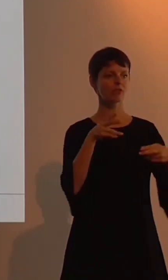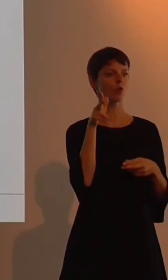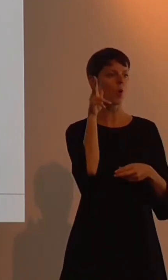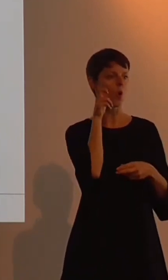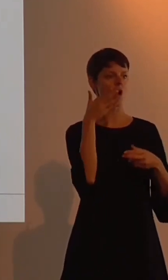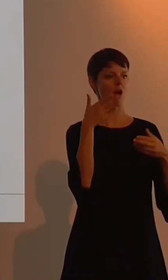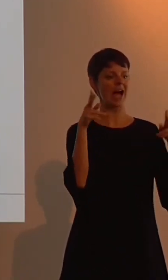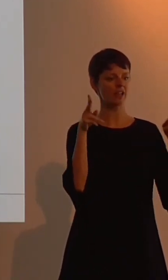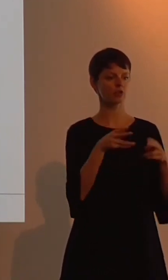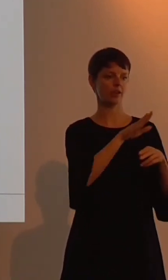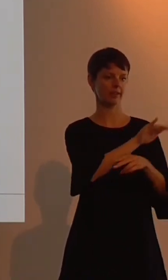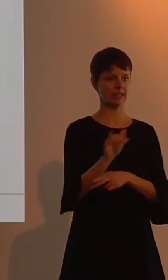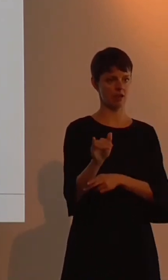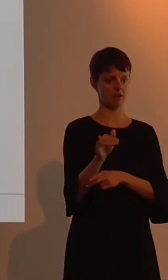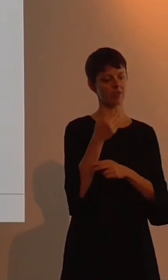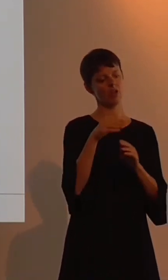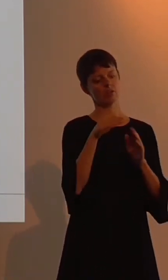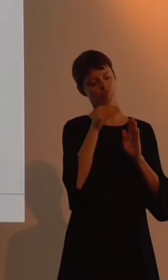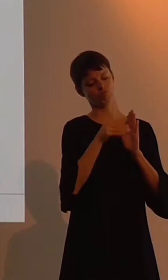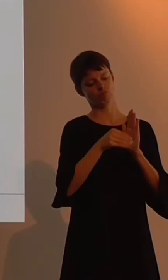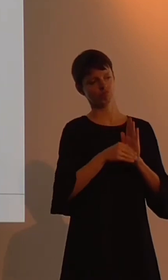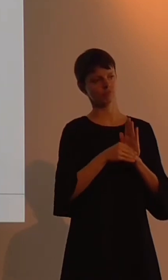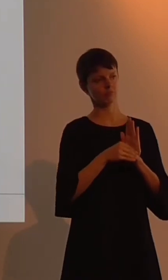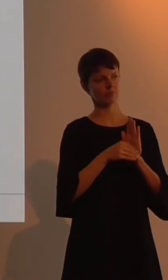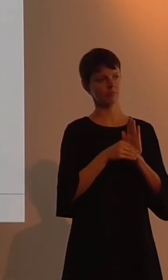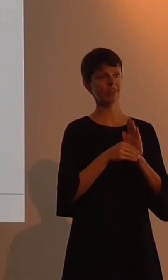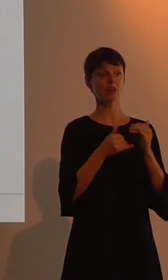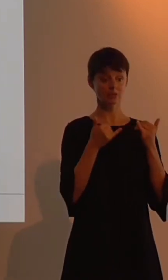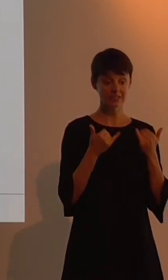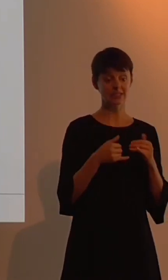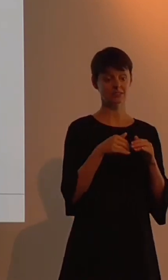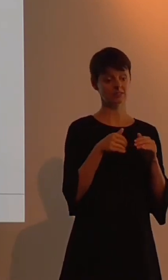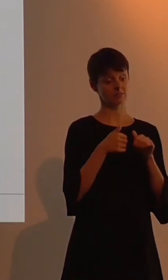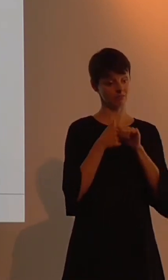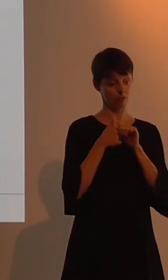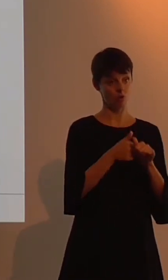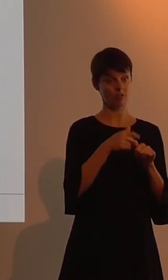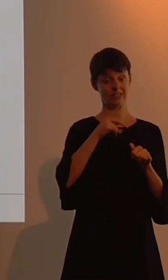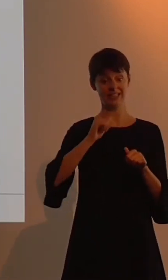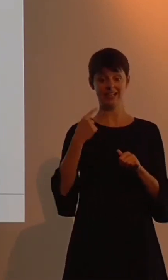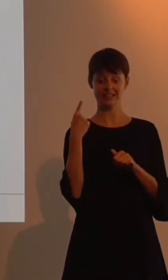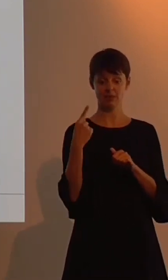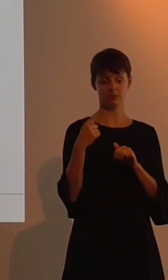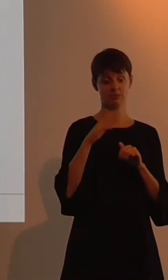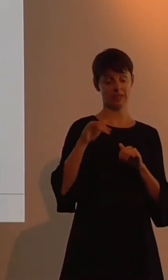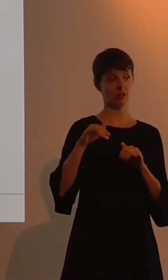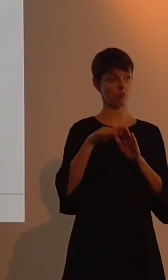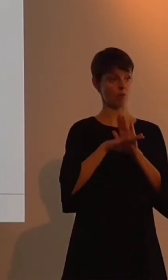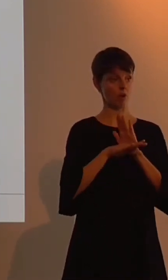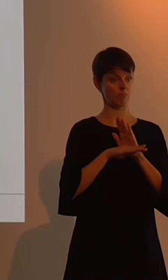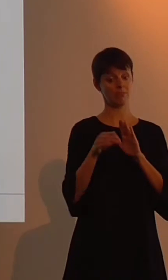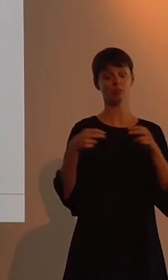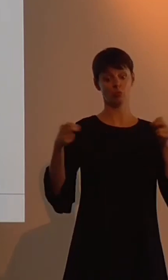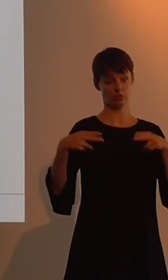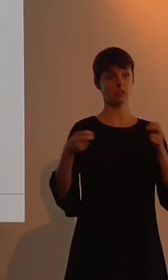gleiche Diskussion weiterhin entworfen. Nachdem derzeit auch die Kinodiskussion ist nicht per se vielleicht